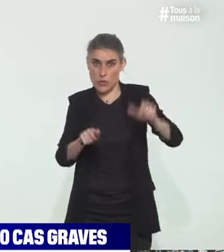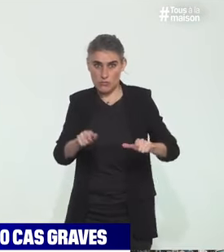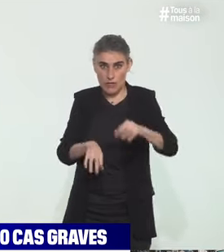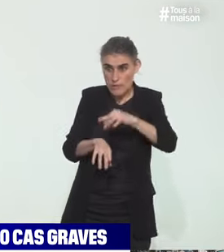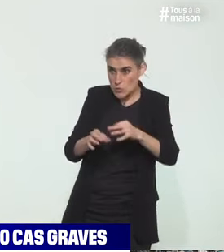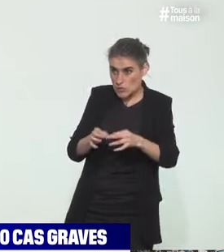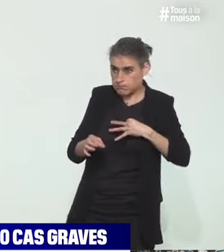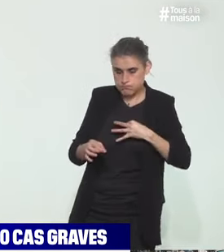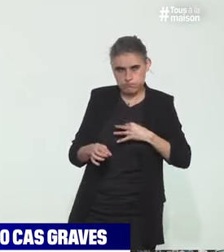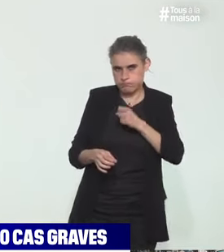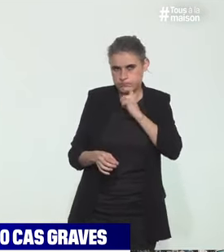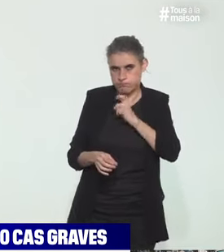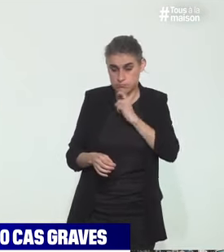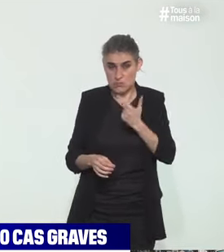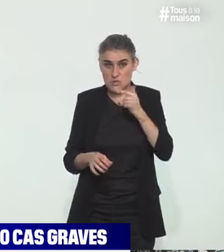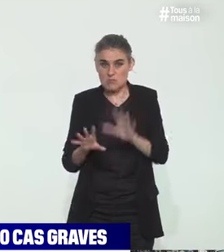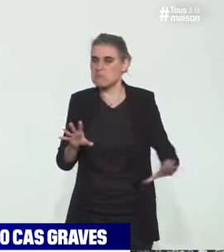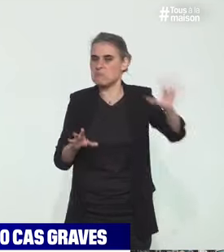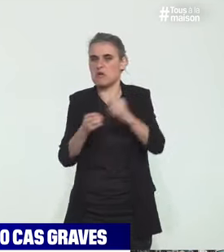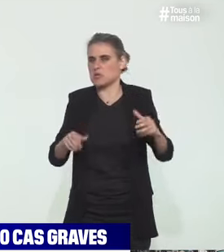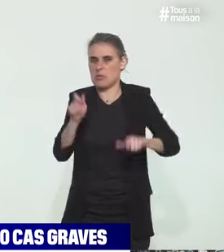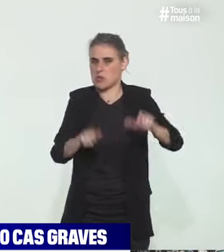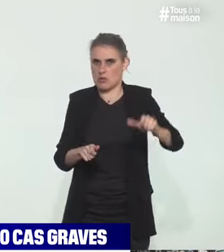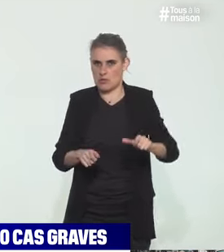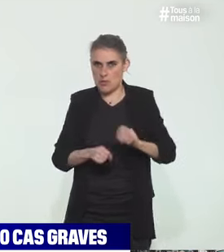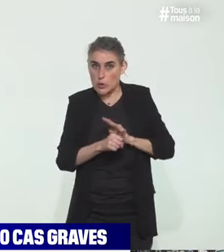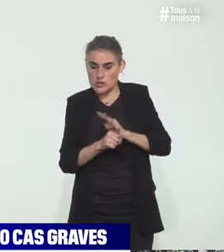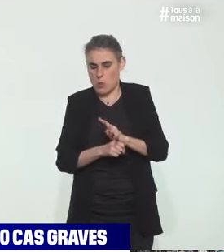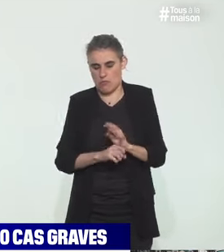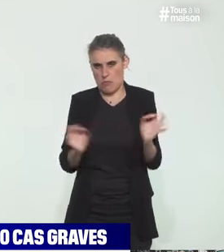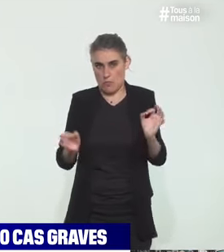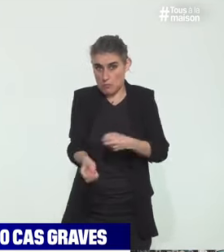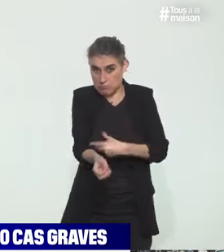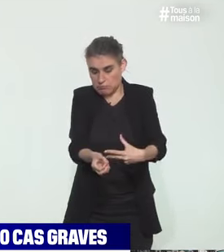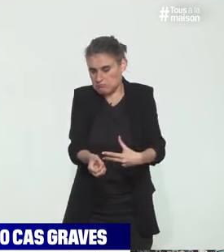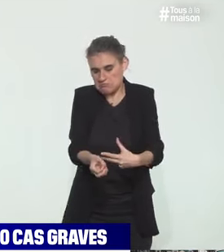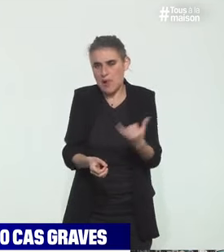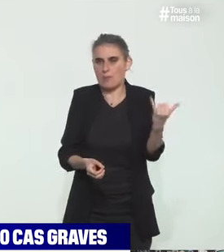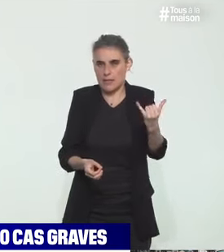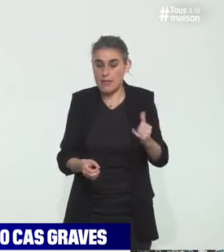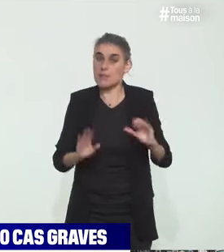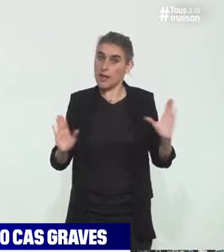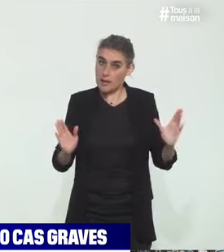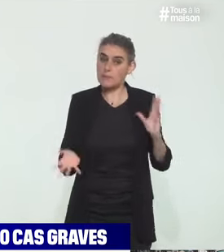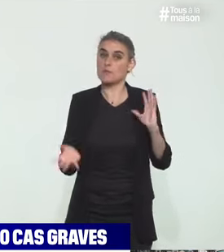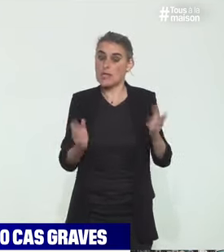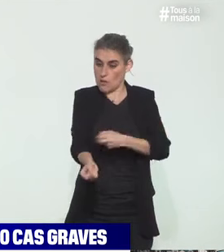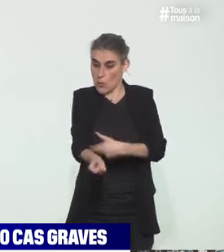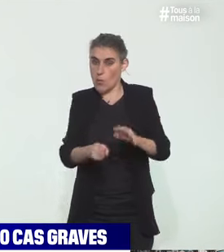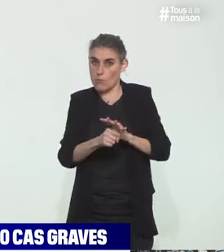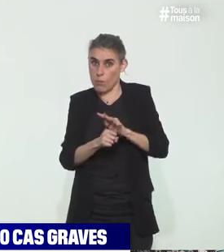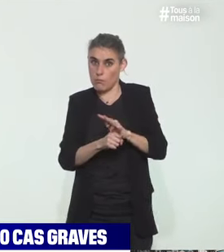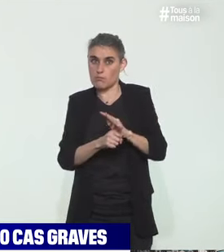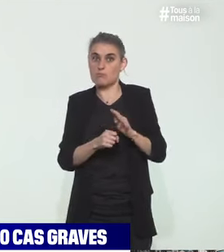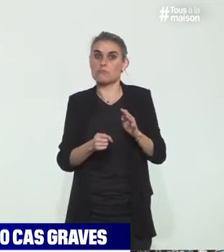donc l'immense majorité des Français n'a pas d'anticorps, n'a pas beaucoup de raisons de faire une sérologie. Par contre, cette sérologie peut être utile